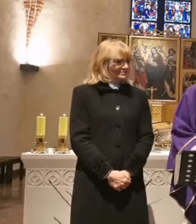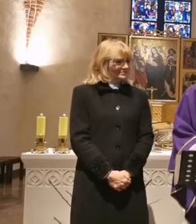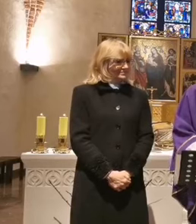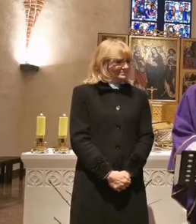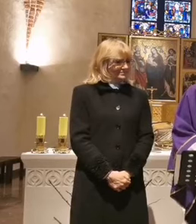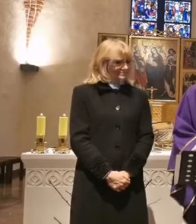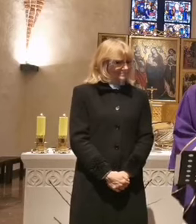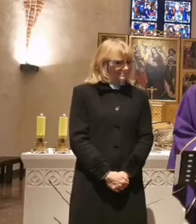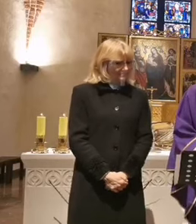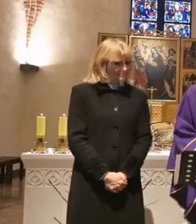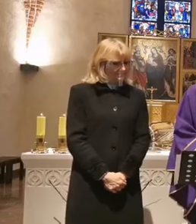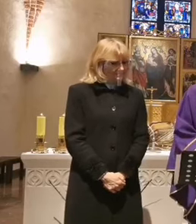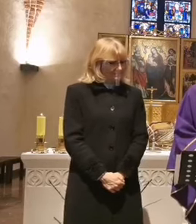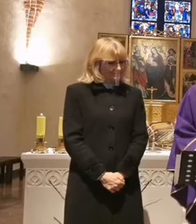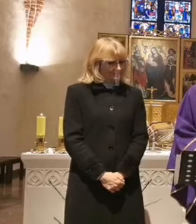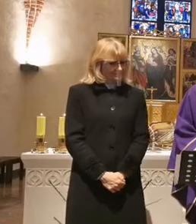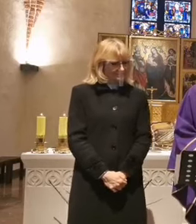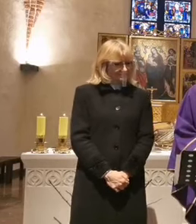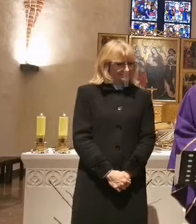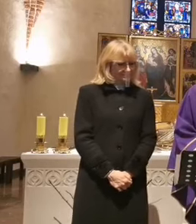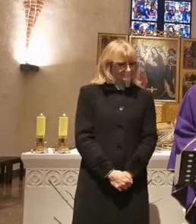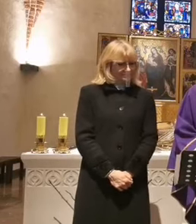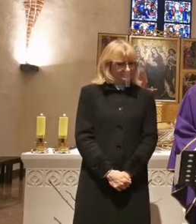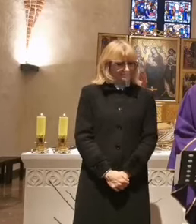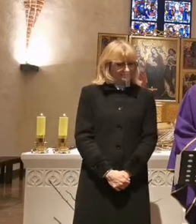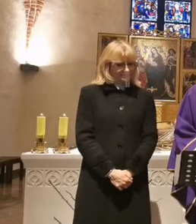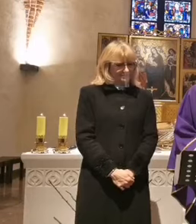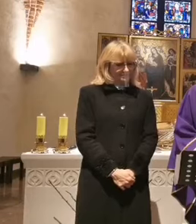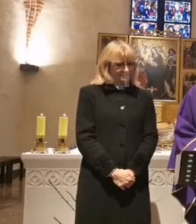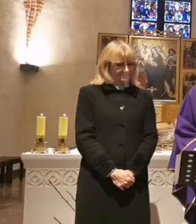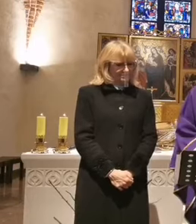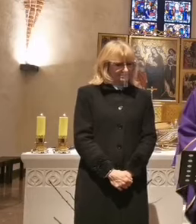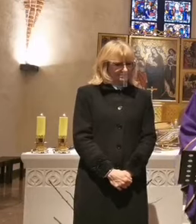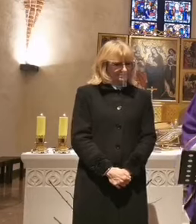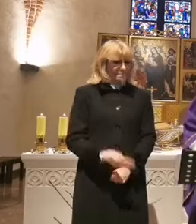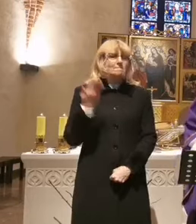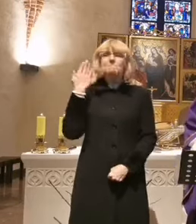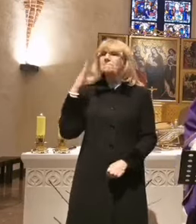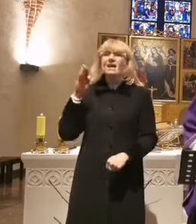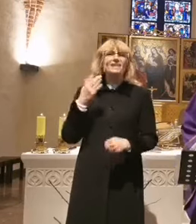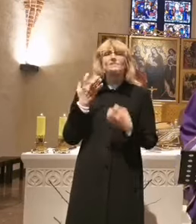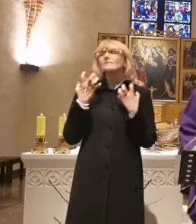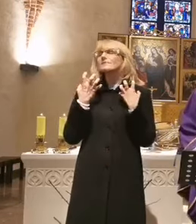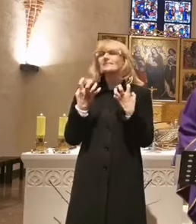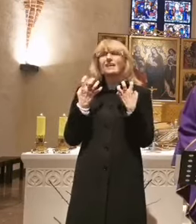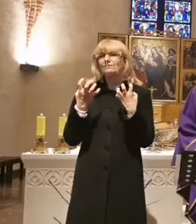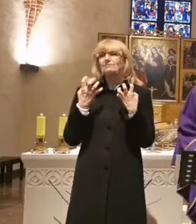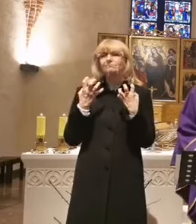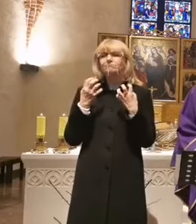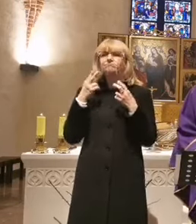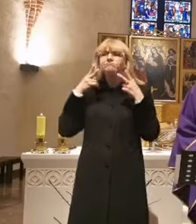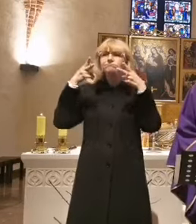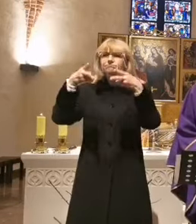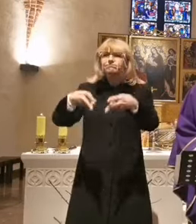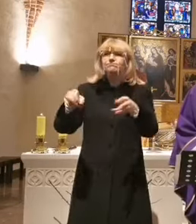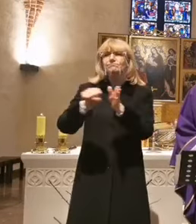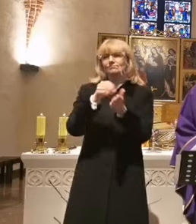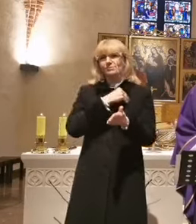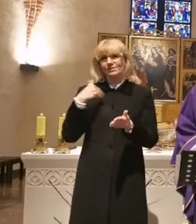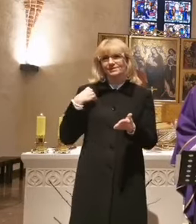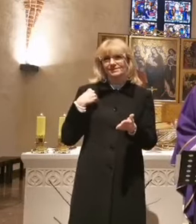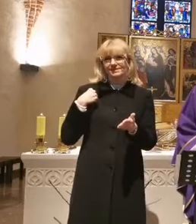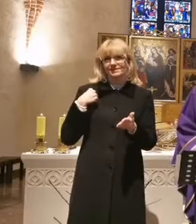Bologna e un grande persona polacca, Giovanni Paolo II. Bardzo pragnąłem odwiedzić